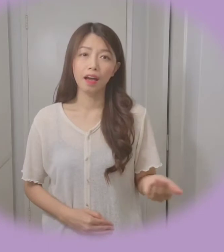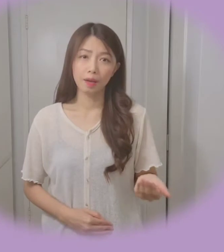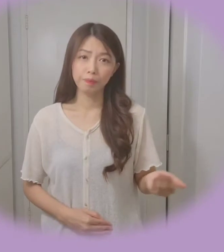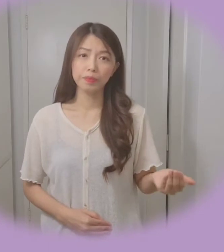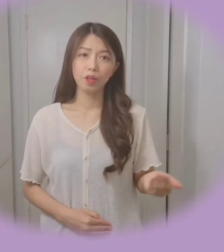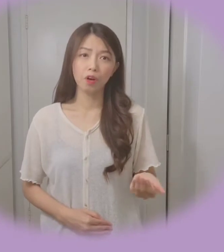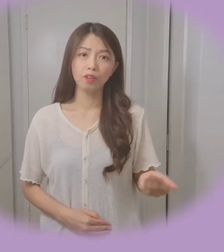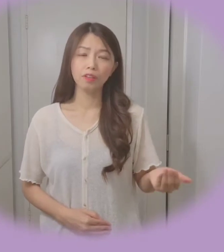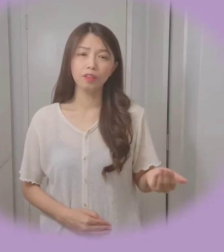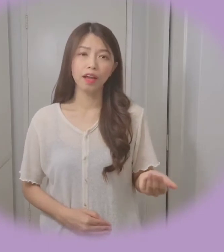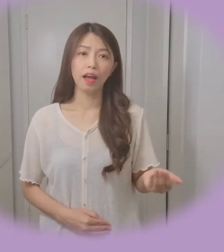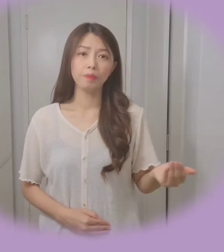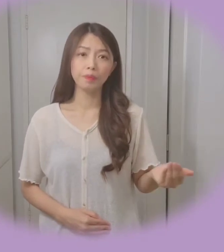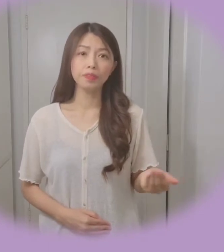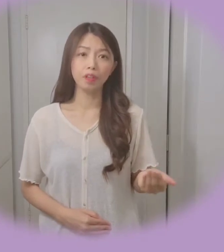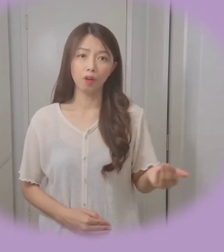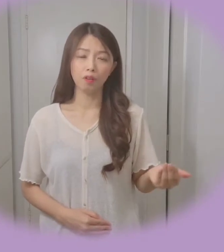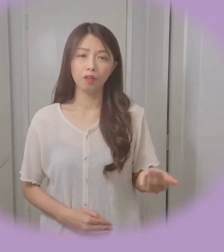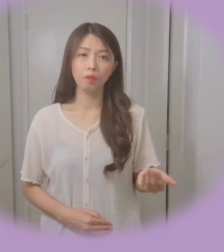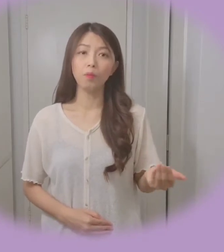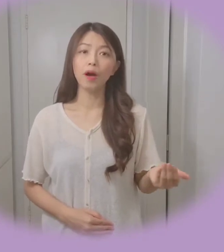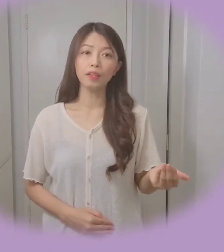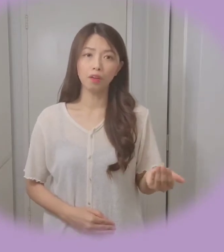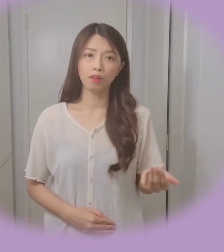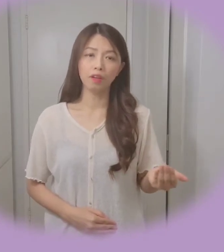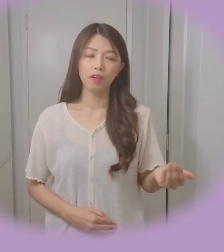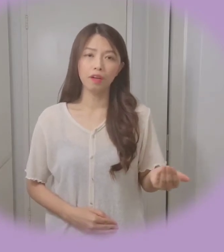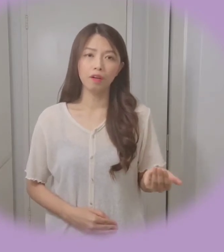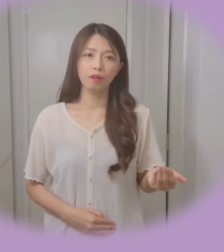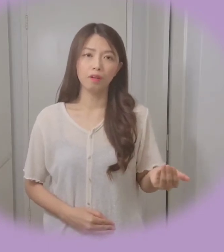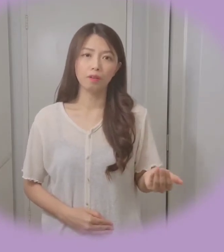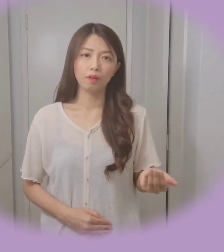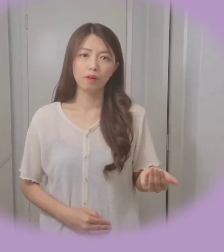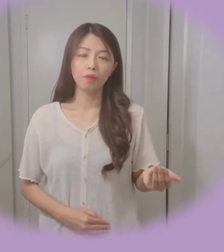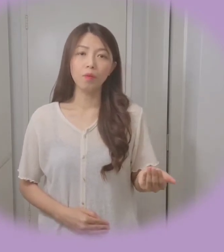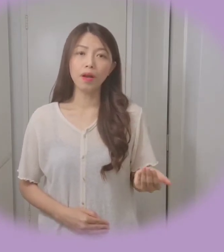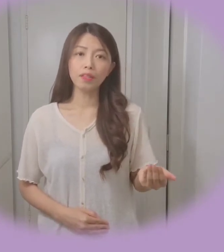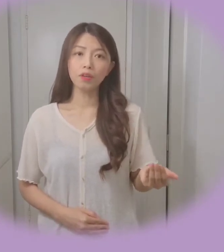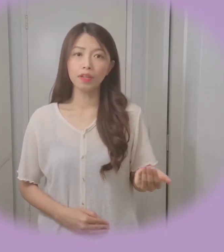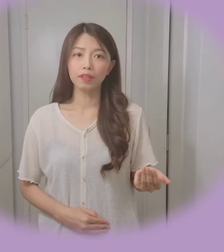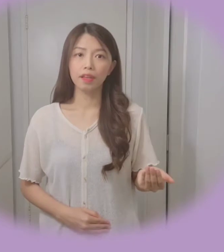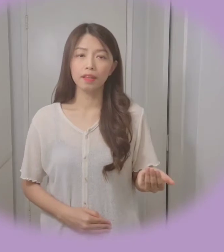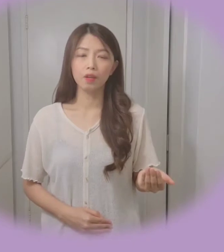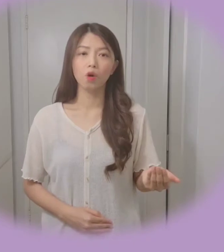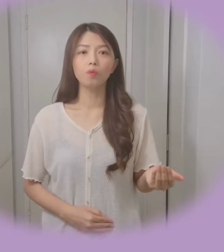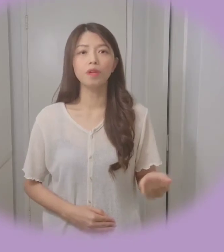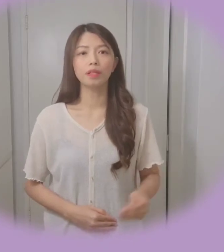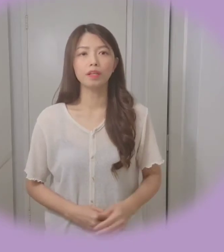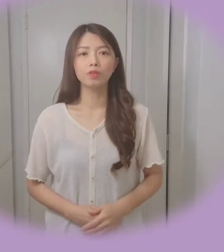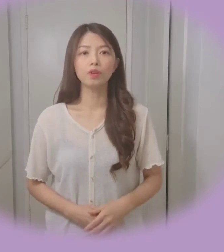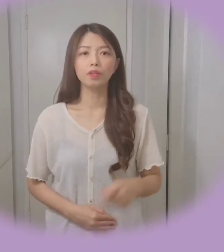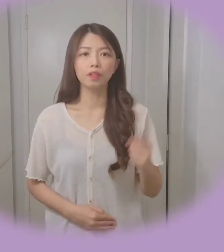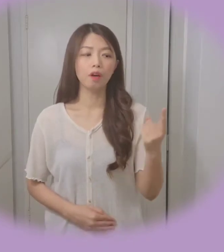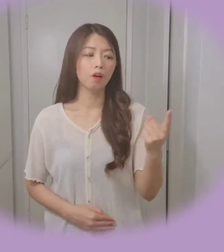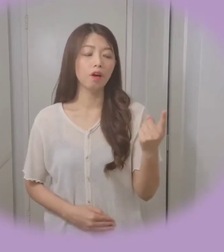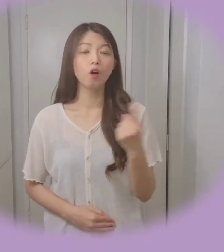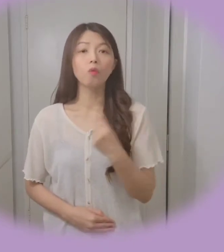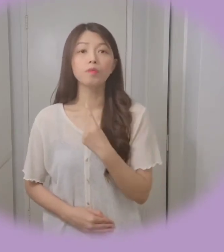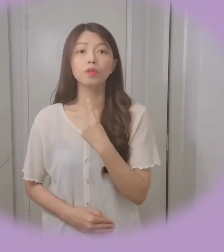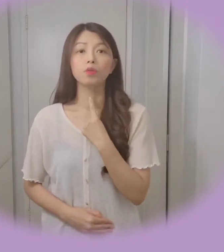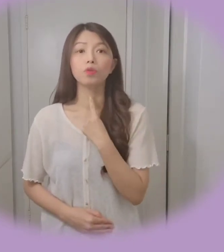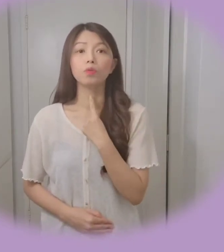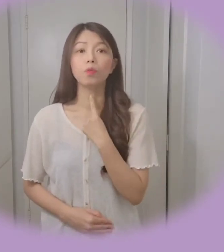됩니다. 아프던, 뭐뭐 하던, 뭐뭐 한 적이 있다는 경험을 나타내는